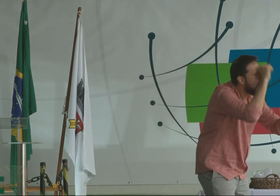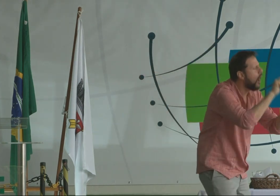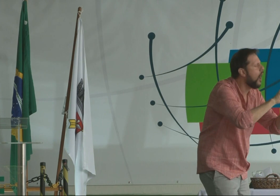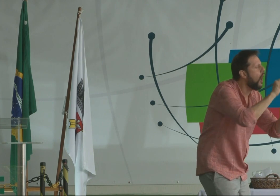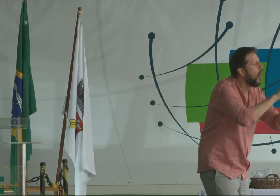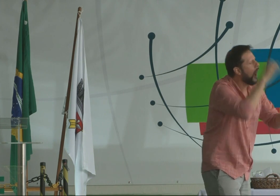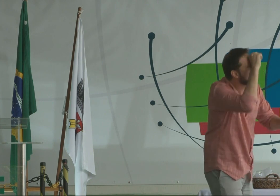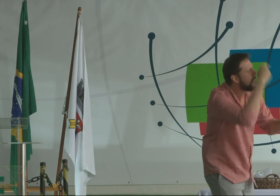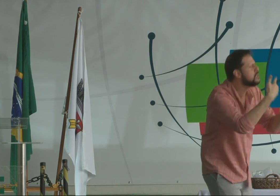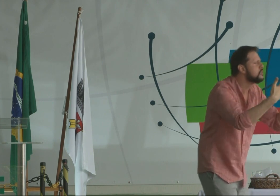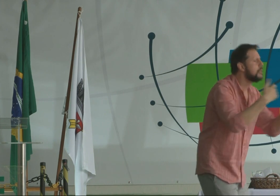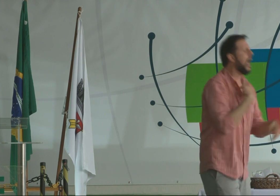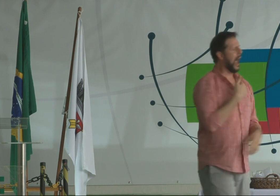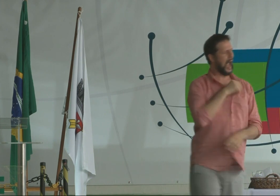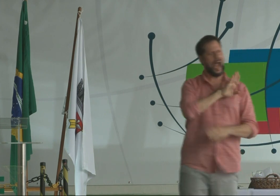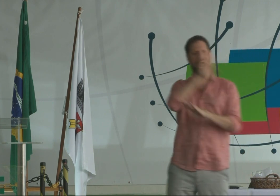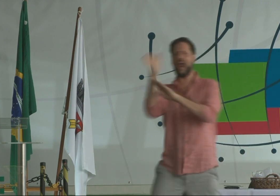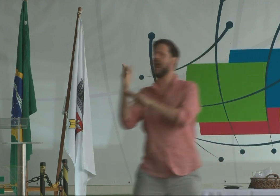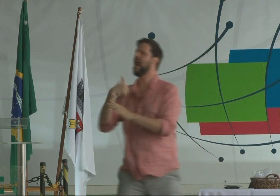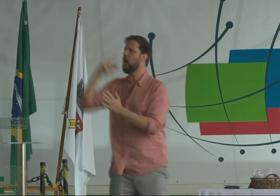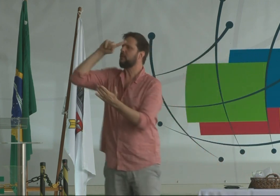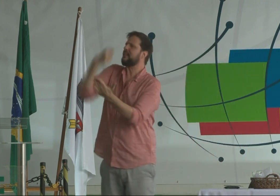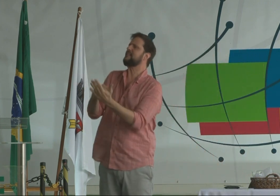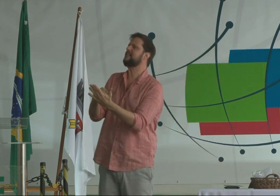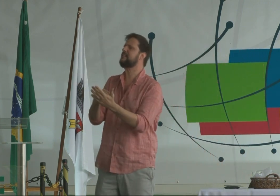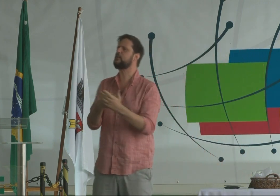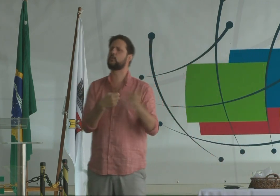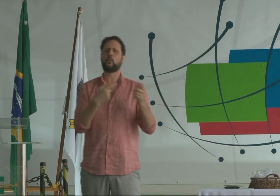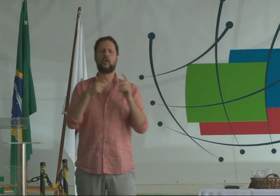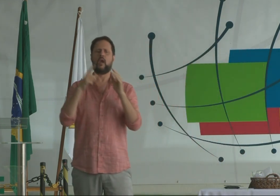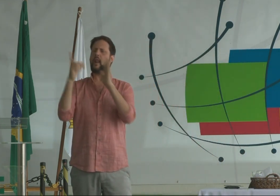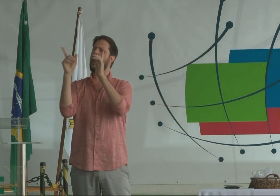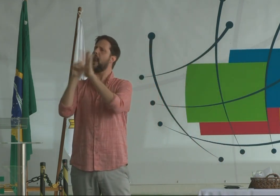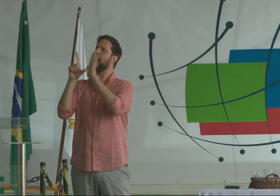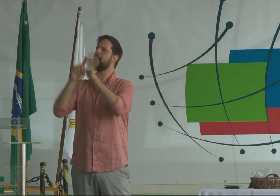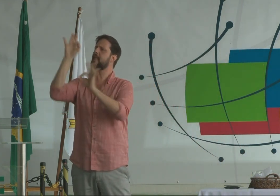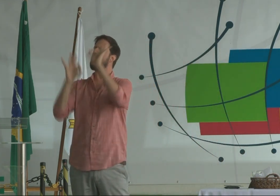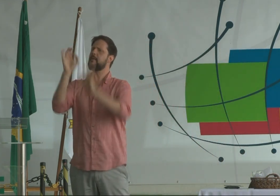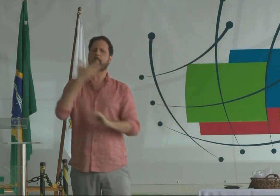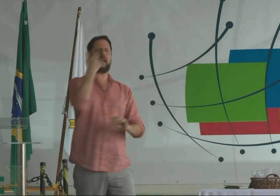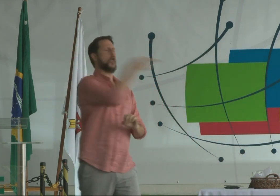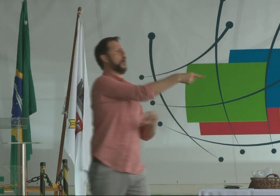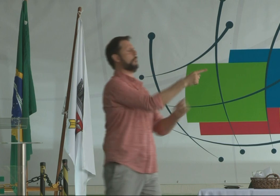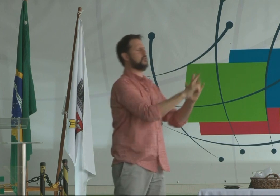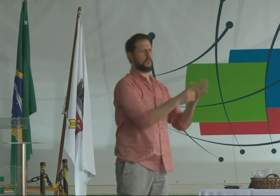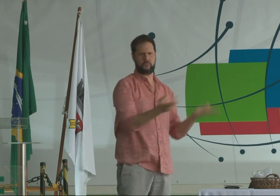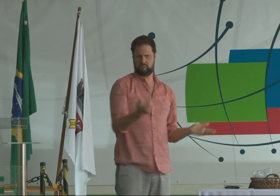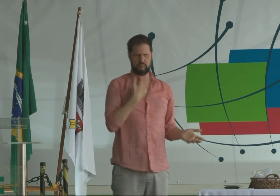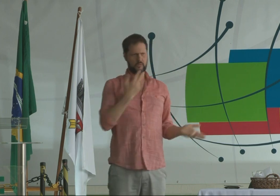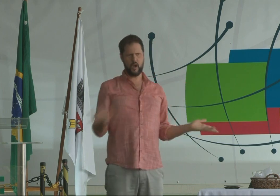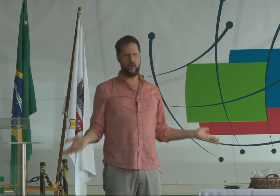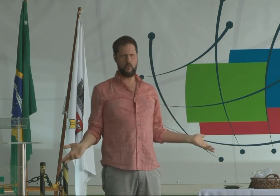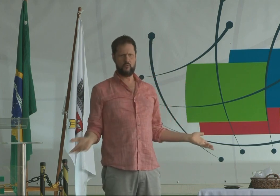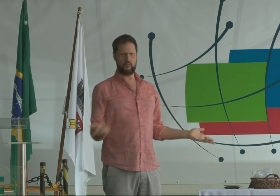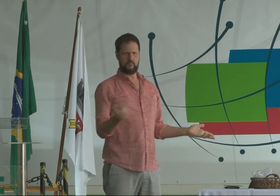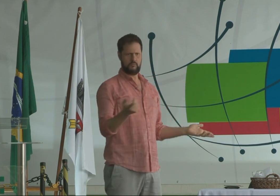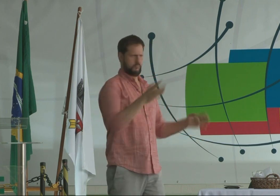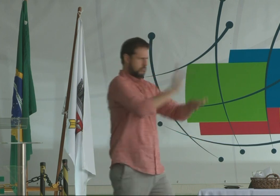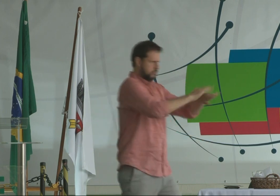vai lá e convive dois, três, quatro meses e chega e fala, não, posso decidir por eles. Eu vou criar uma ideia aqui uma vez para eles, que isso é melhor